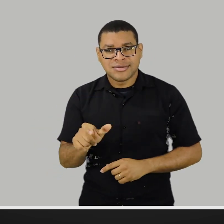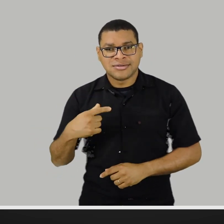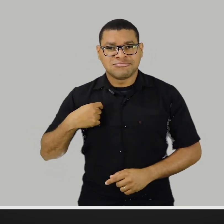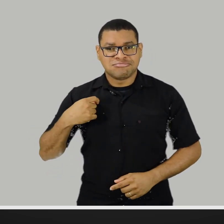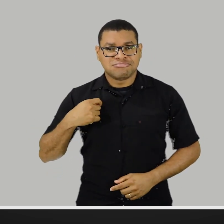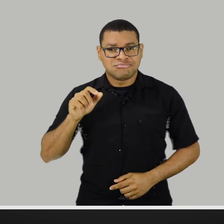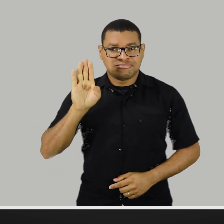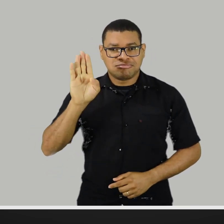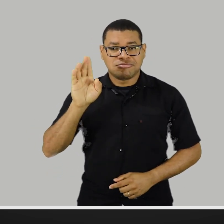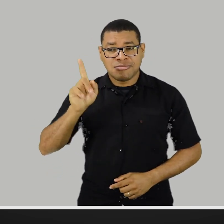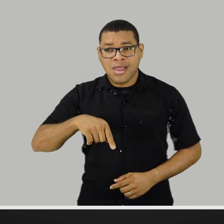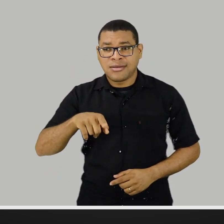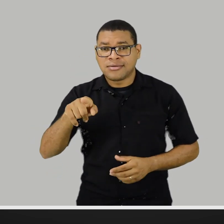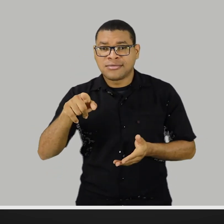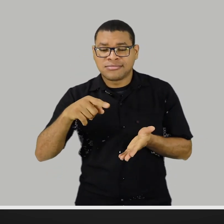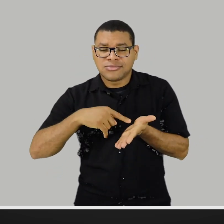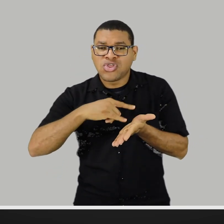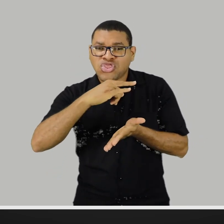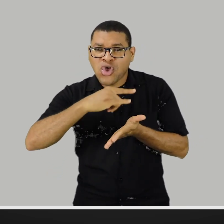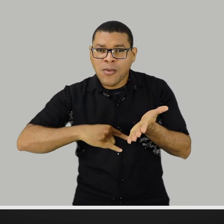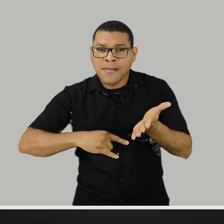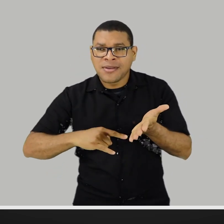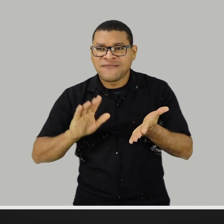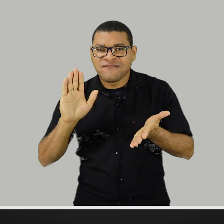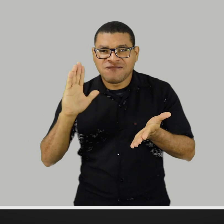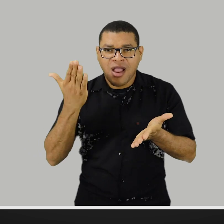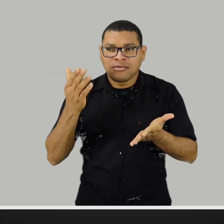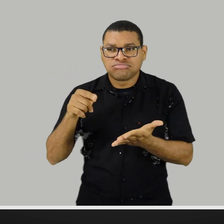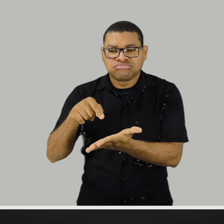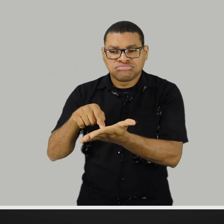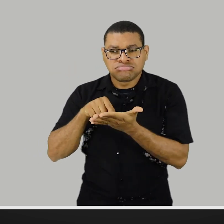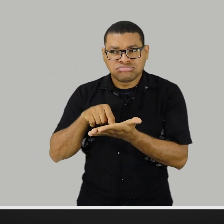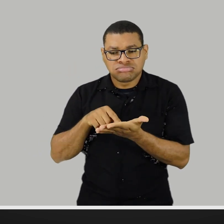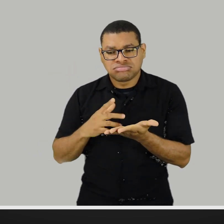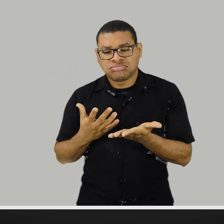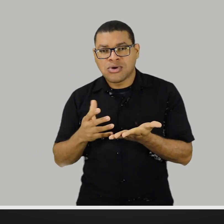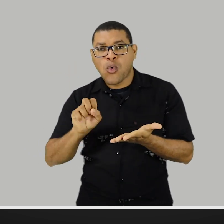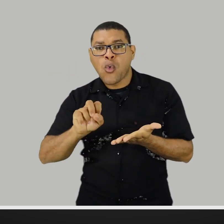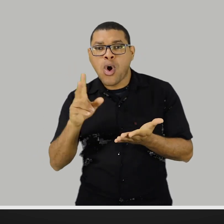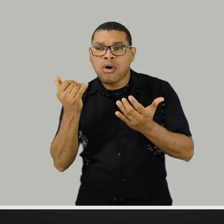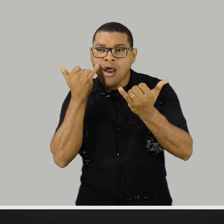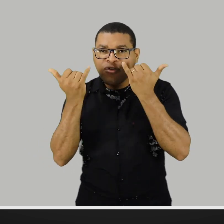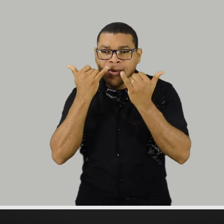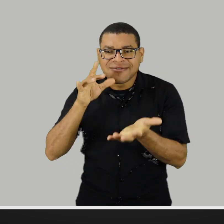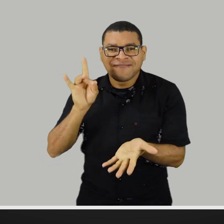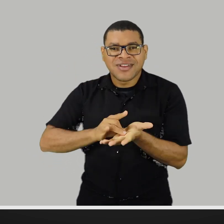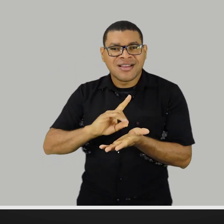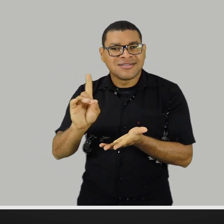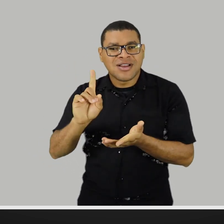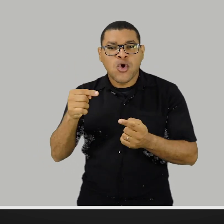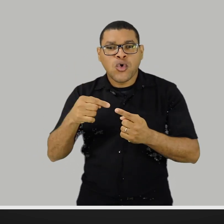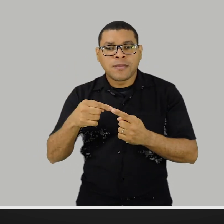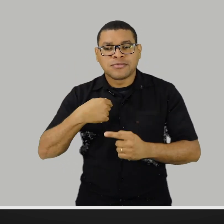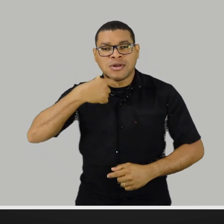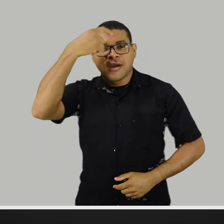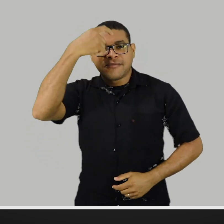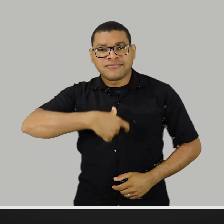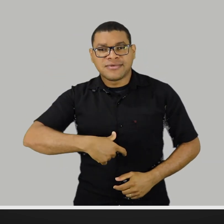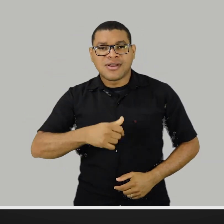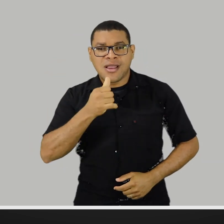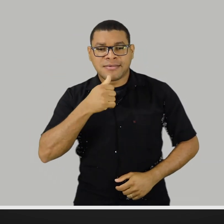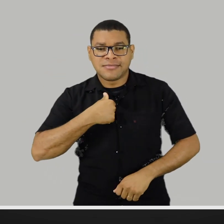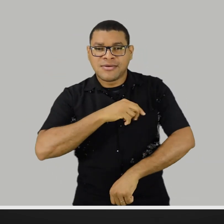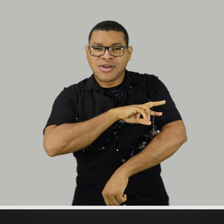um candidato acerca de apresentação de documentos falsos fornecimento de informações inverídicos quanto a sua